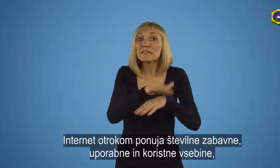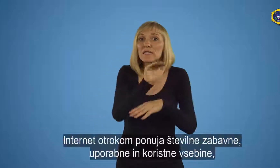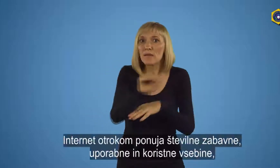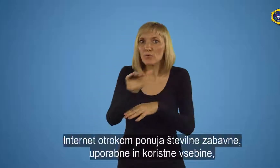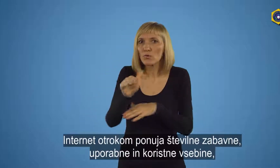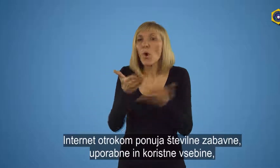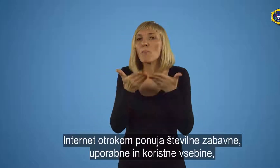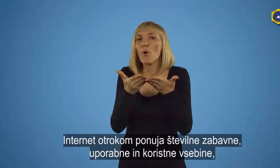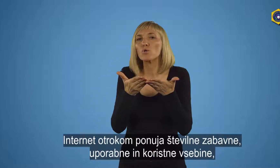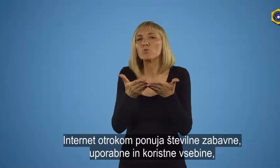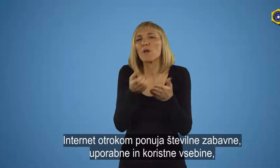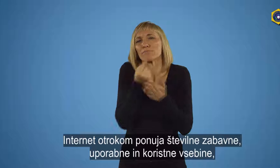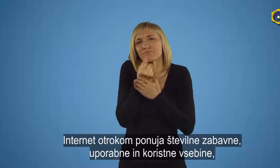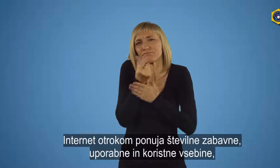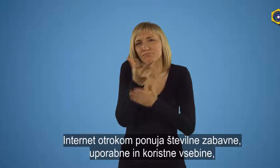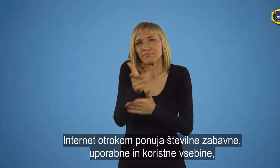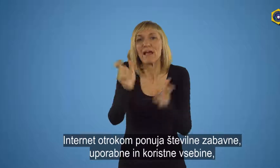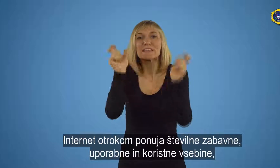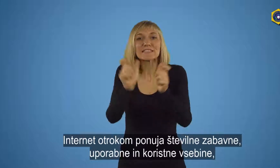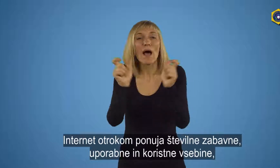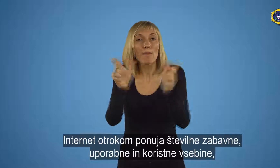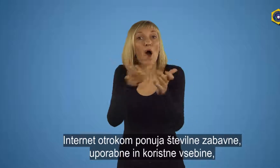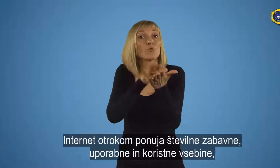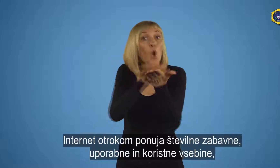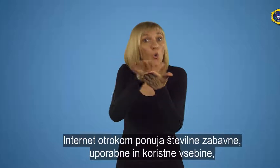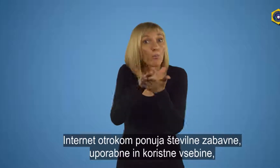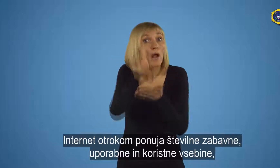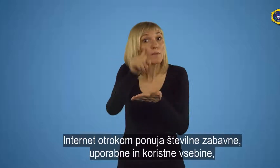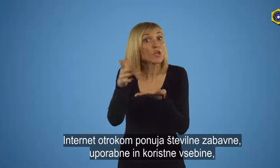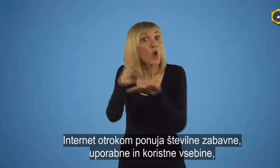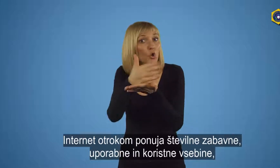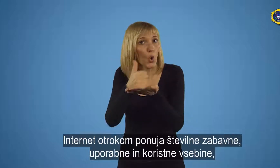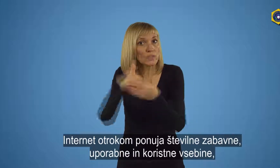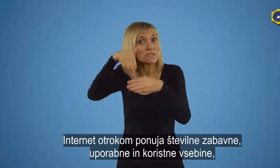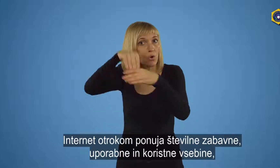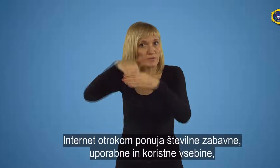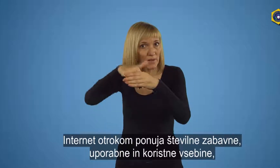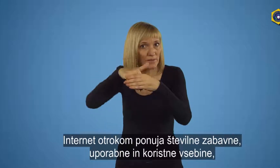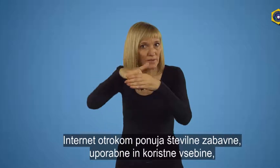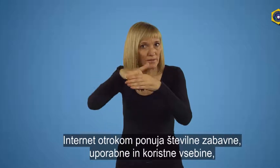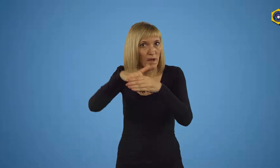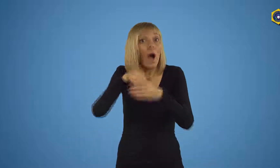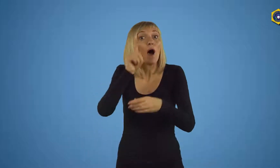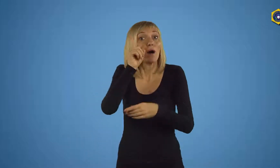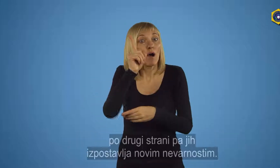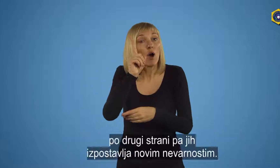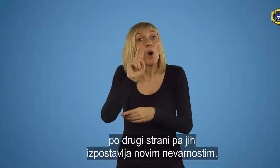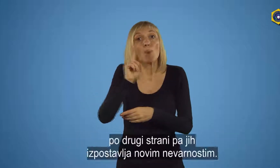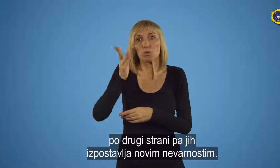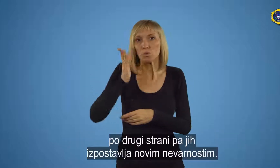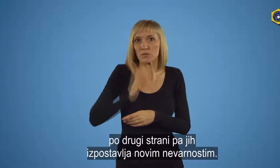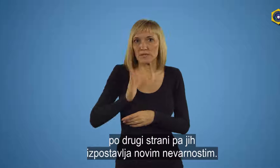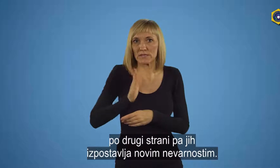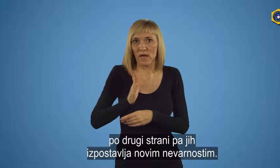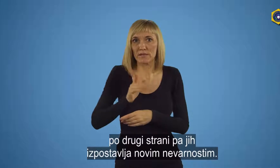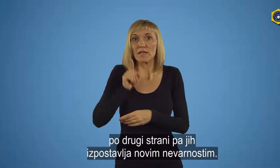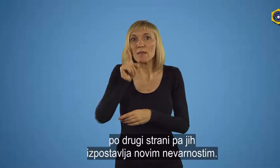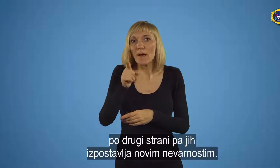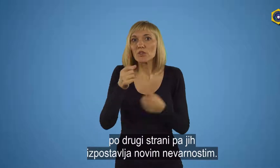Internet otrokom ponuja številne zabavne, uporabne in koristne vsebine, po drugi strani pa jih izpostavlja novim